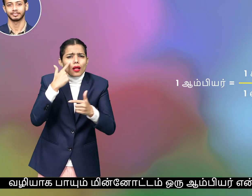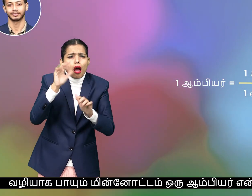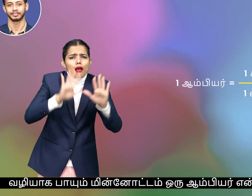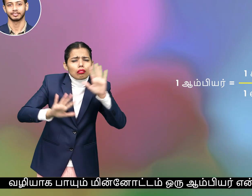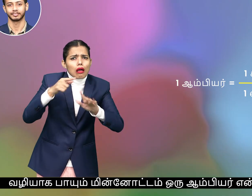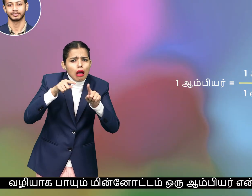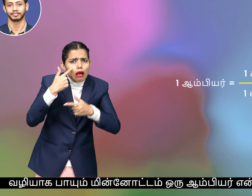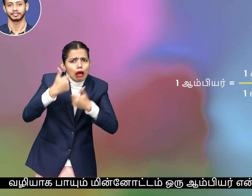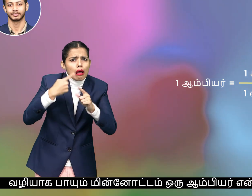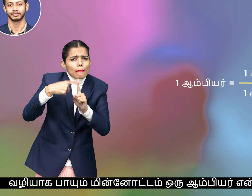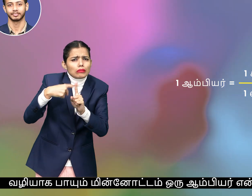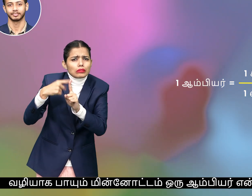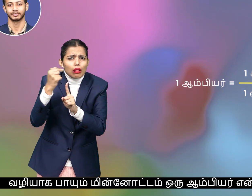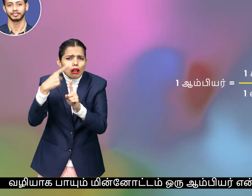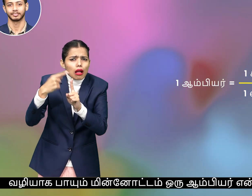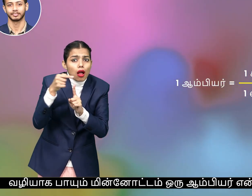கூறப்படுகிறது.